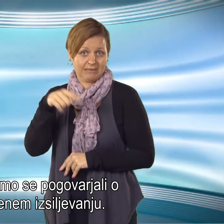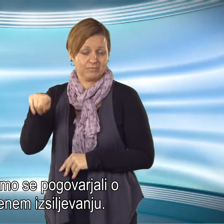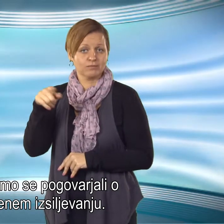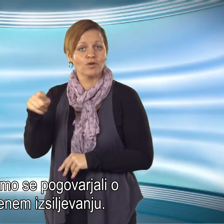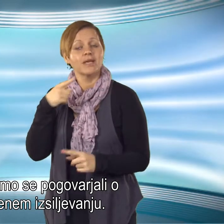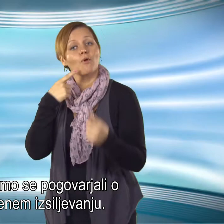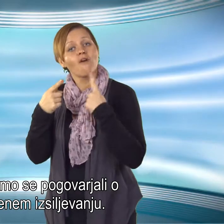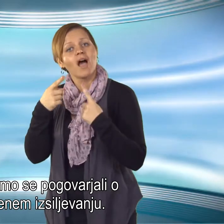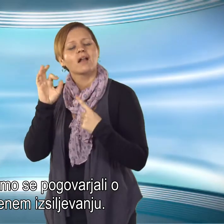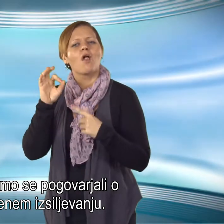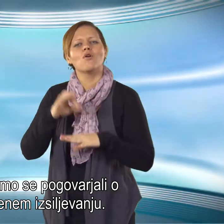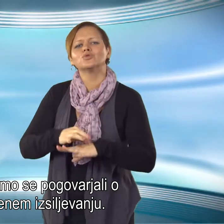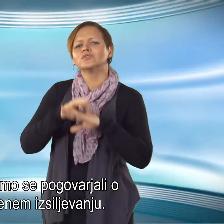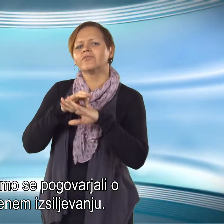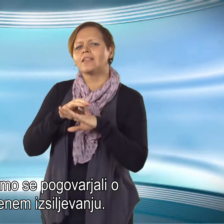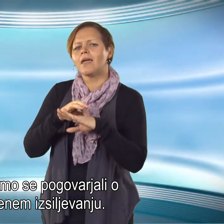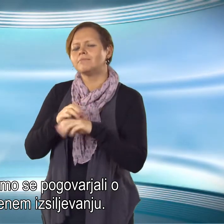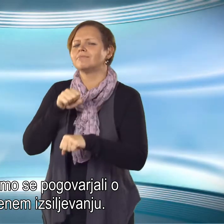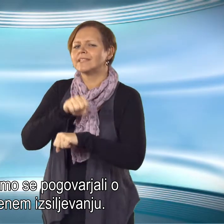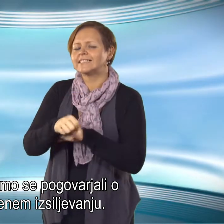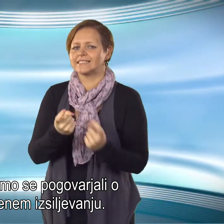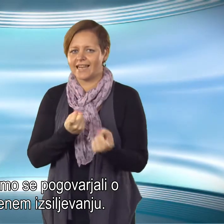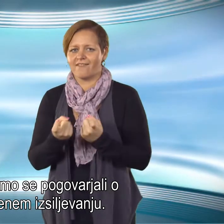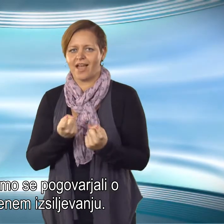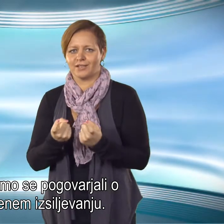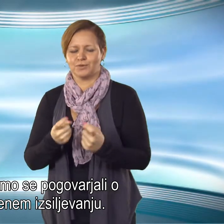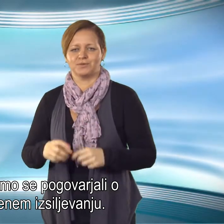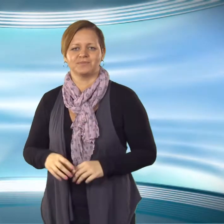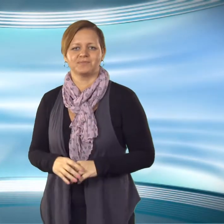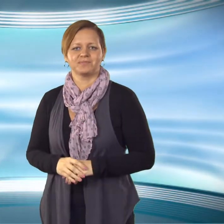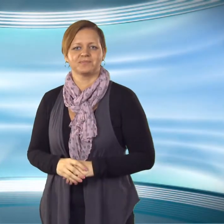Z njim smo se pogovarjali o čustvenem izsiljevanju.